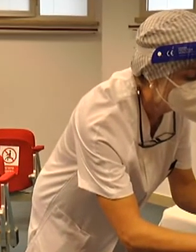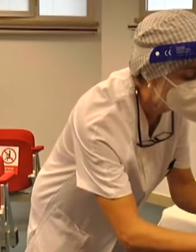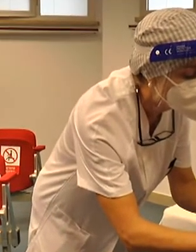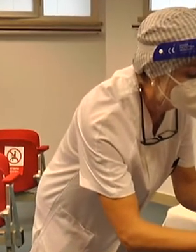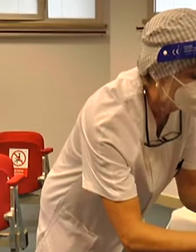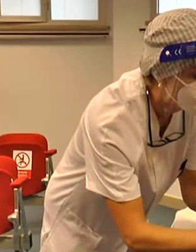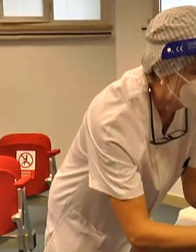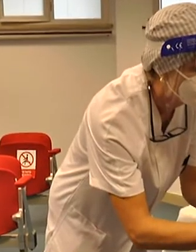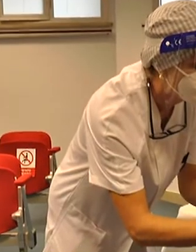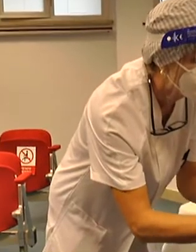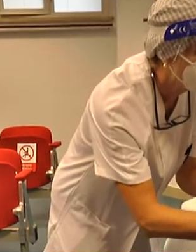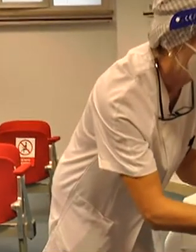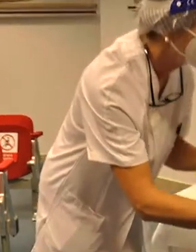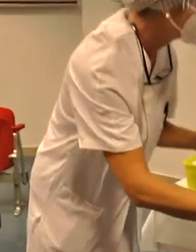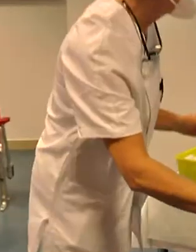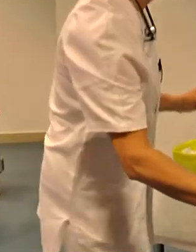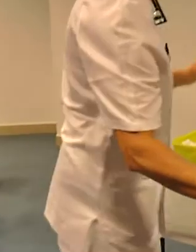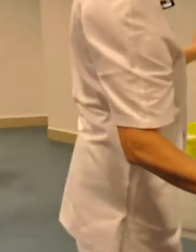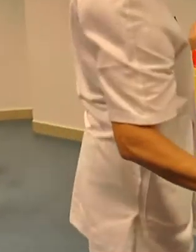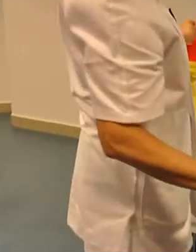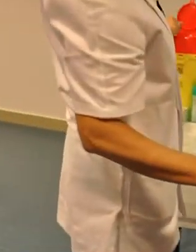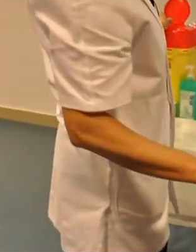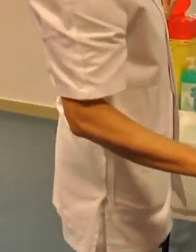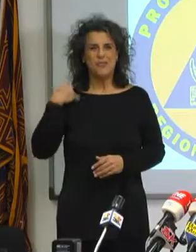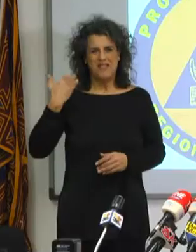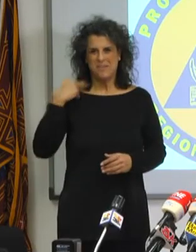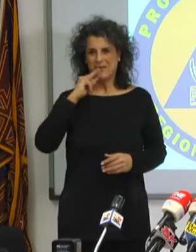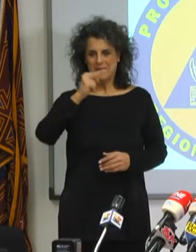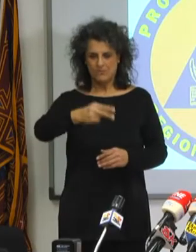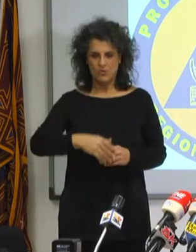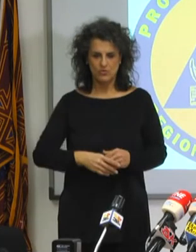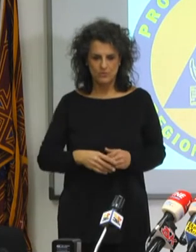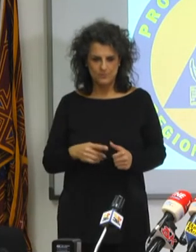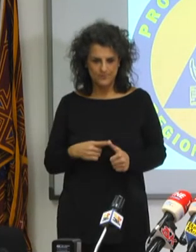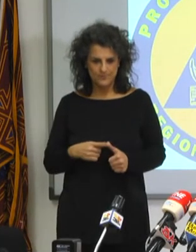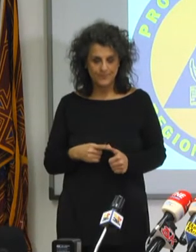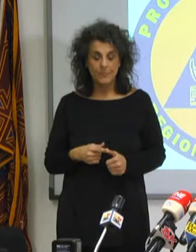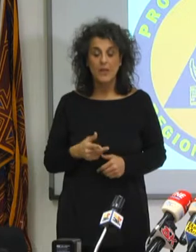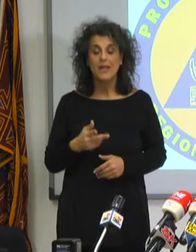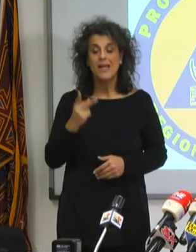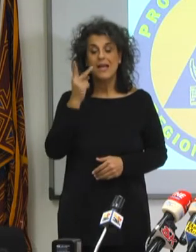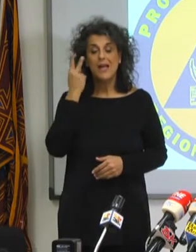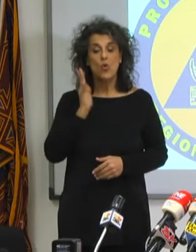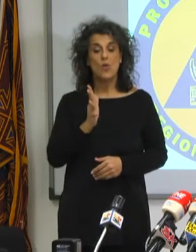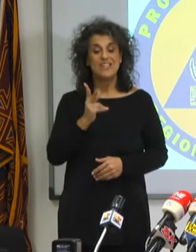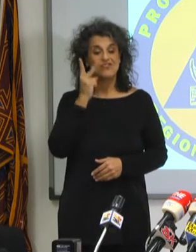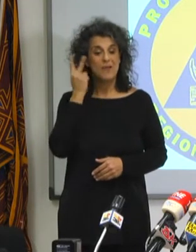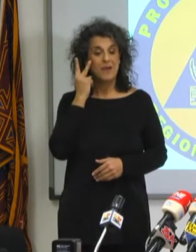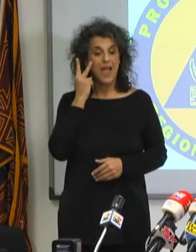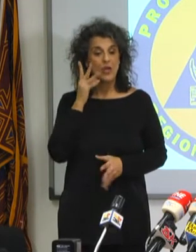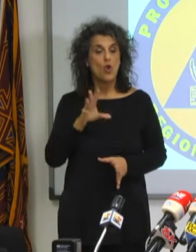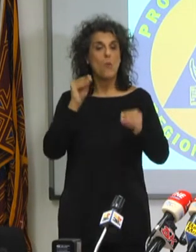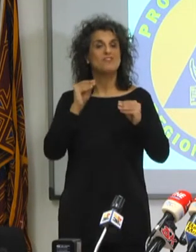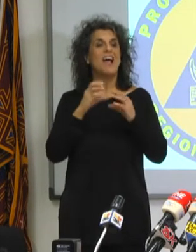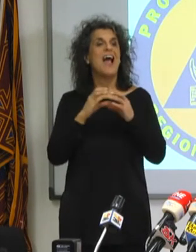alla sanità Manuela Lanzarin ha ricordato i punti del cronoprogramma. Il 15 di febbraio hanno iniziato le aziende